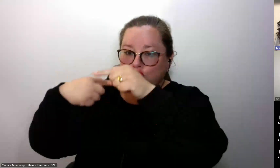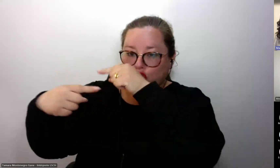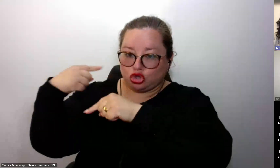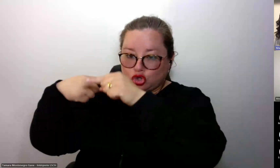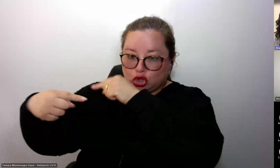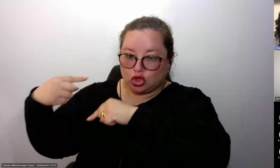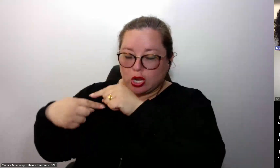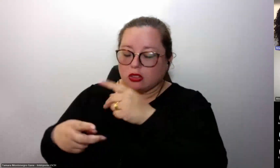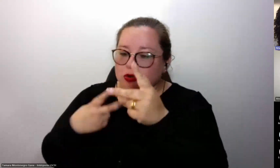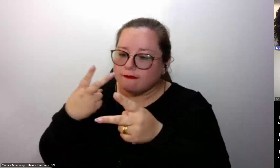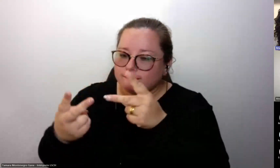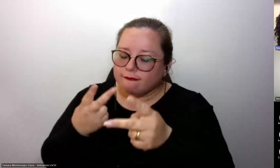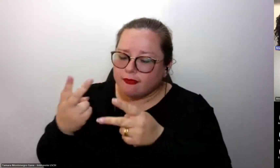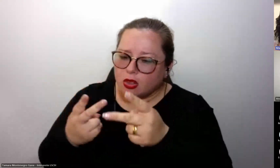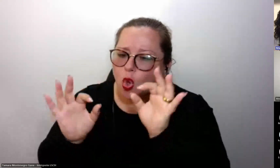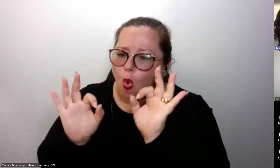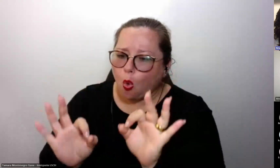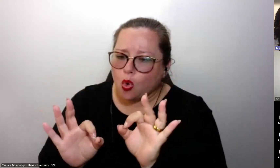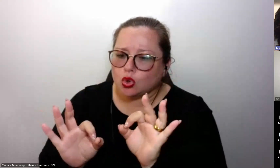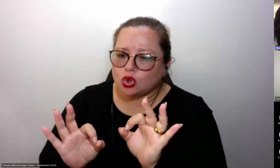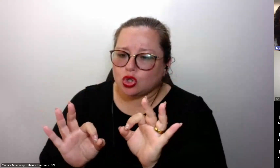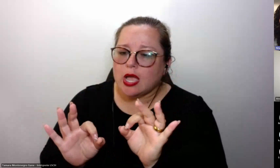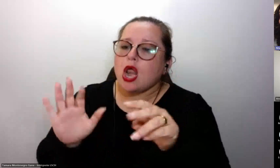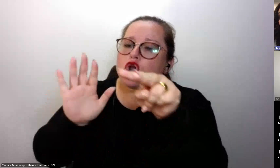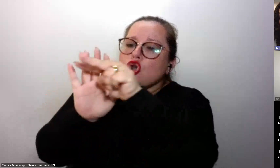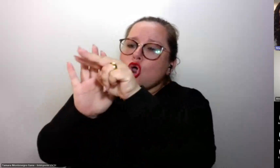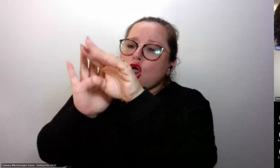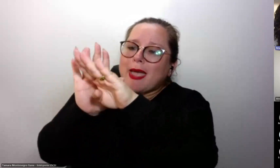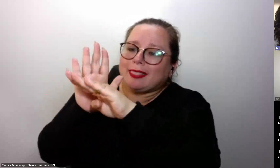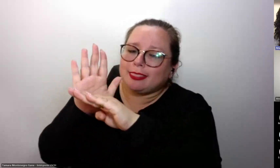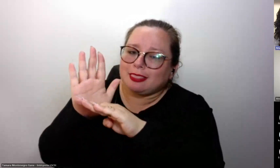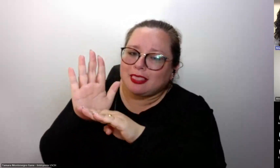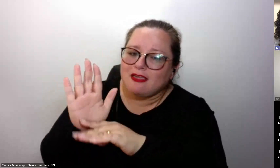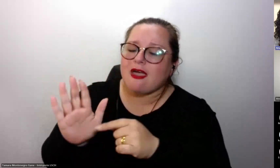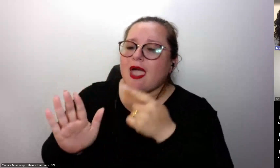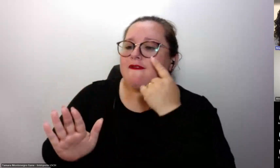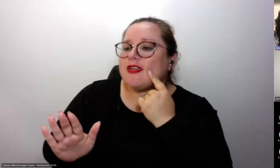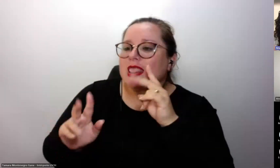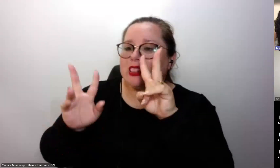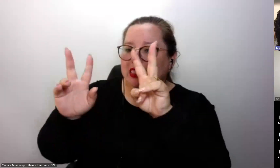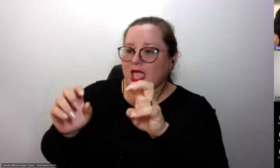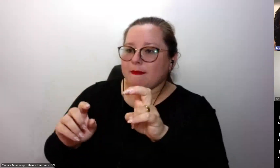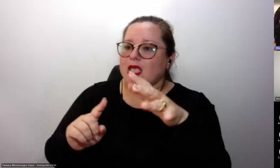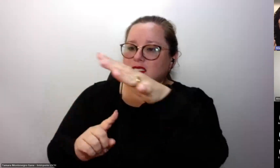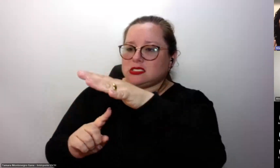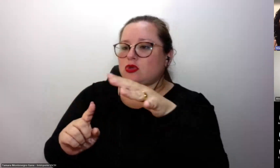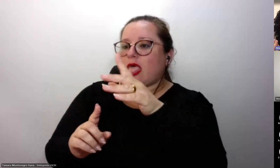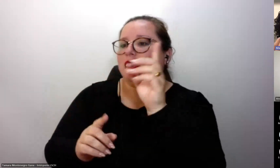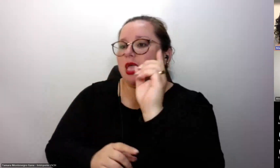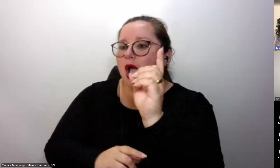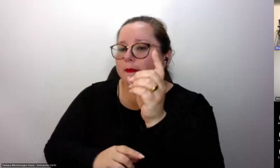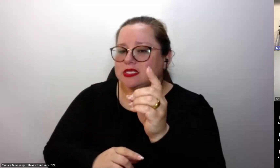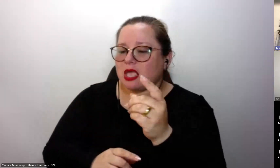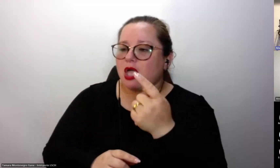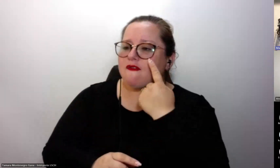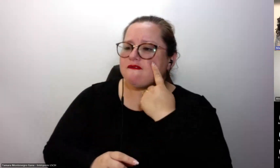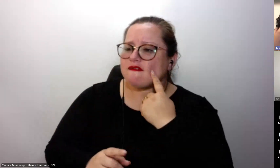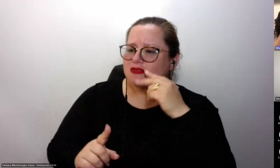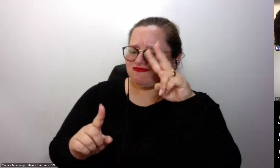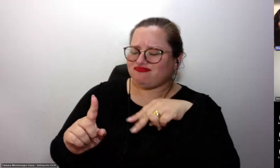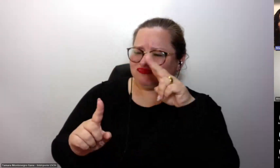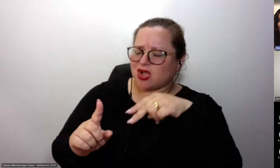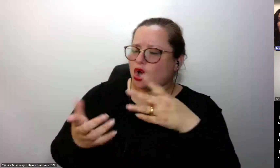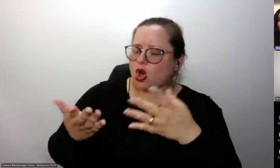estaban viendo justamente normativas que tenían que ver con la discapacidad, analizando críticamente de qué manera esa ley